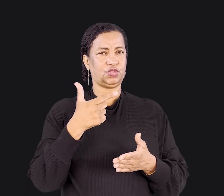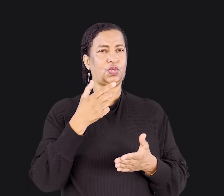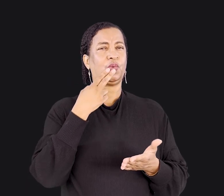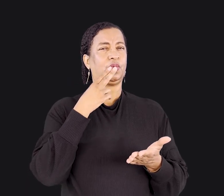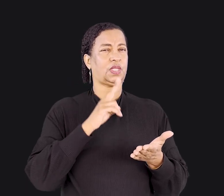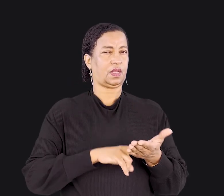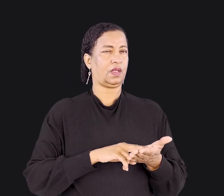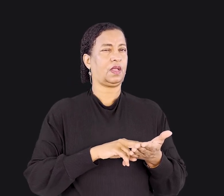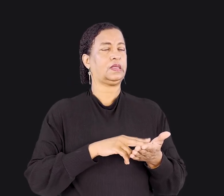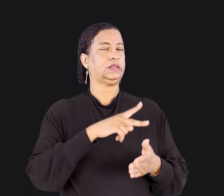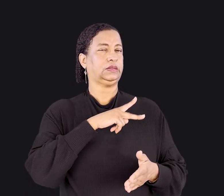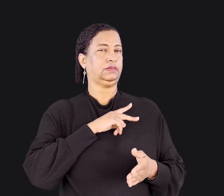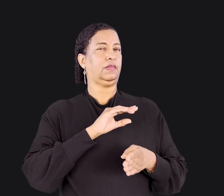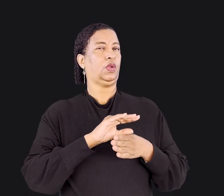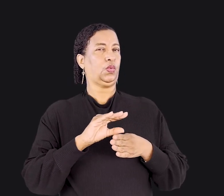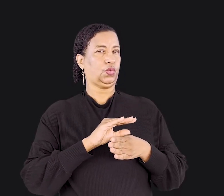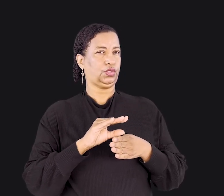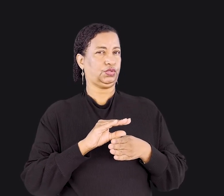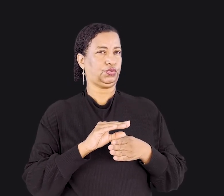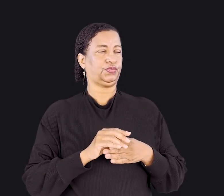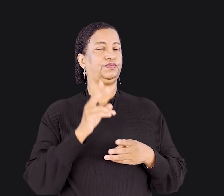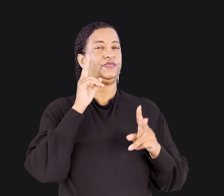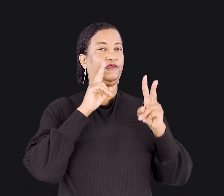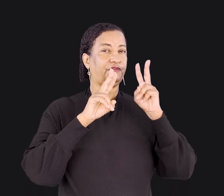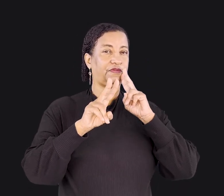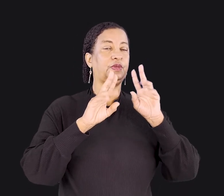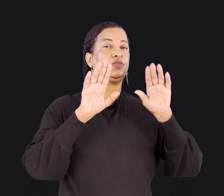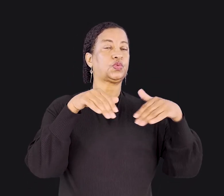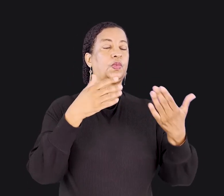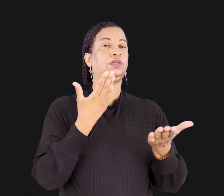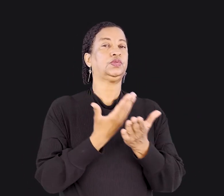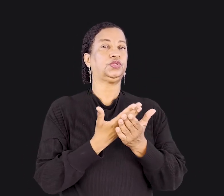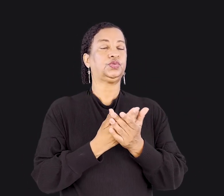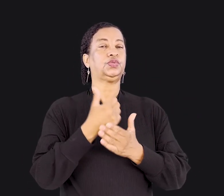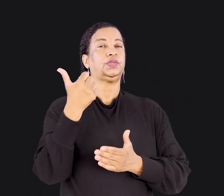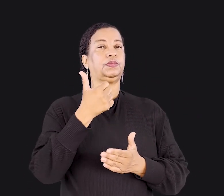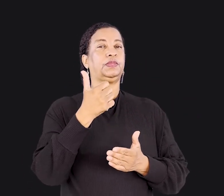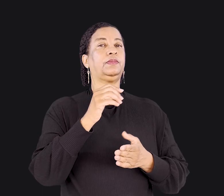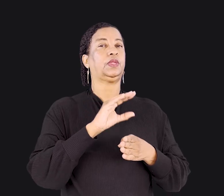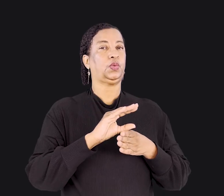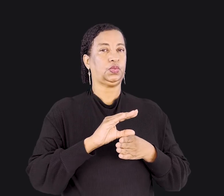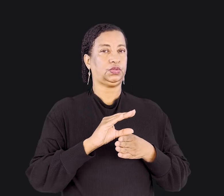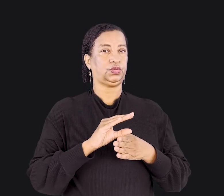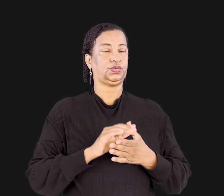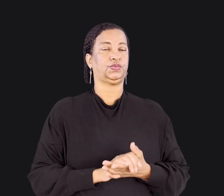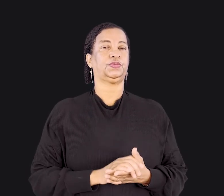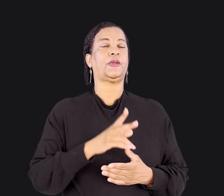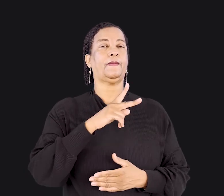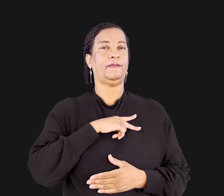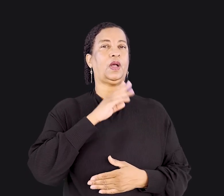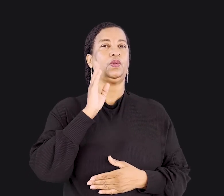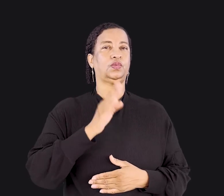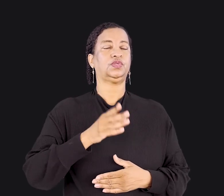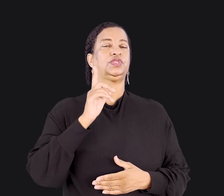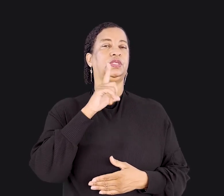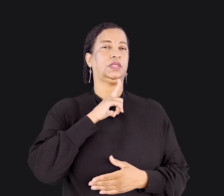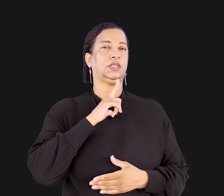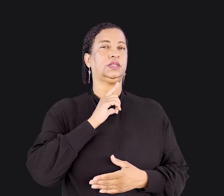de Paulo aos Coríntios. Vimos isso quando estudamos 1 Coríntios. Paulo já tinha escrito uma carta